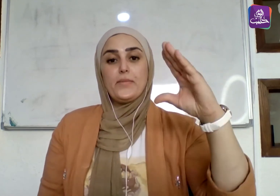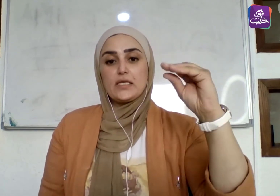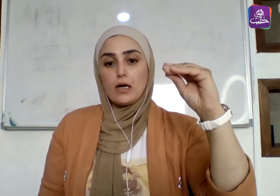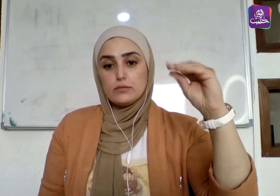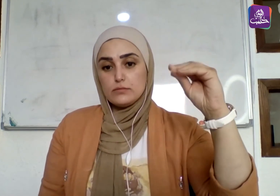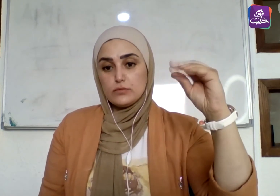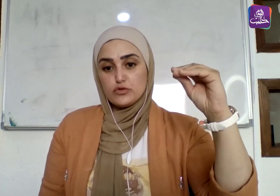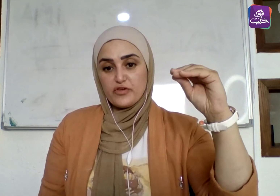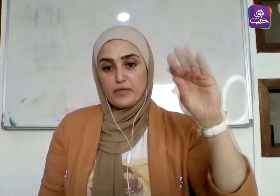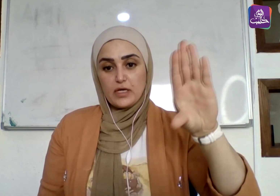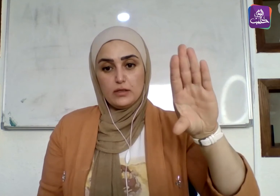متى؟ كيف متى؟